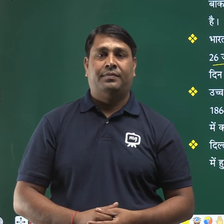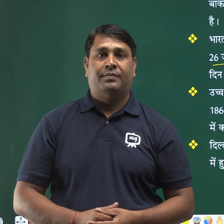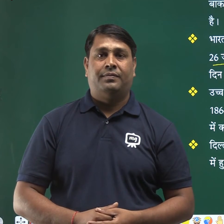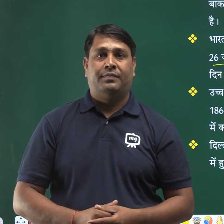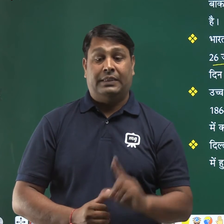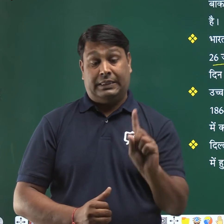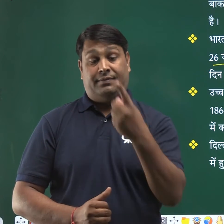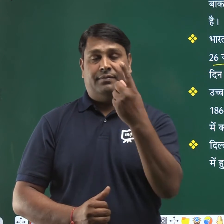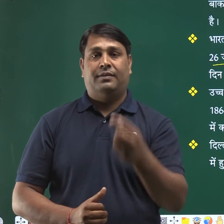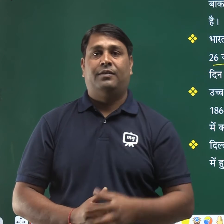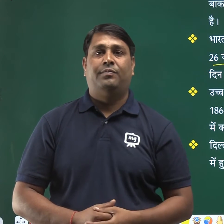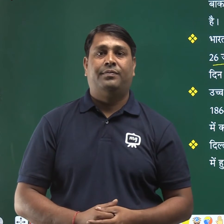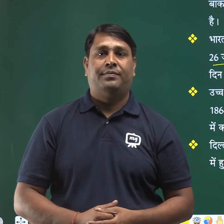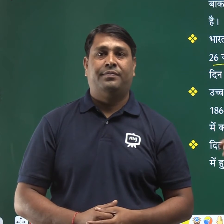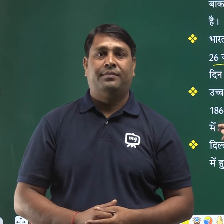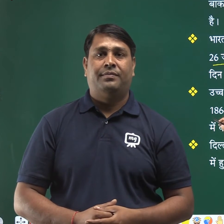सबसे पहले